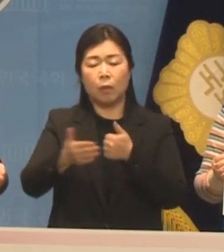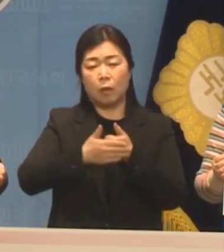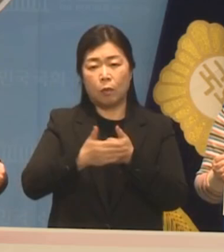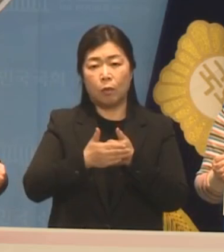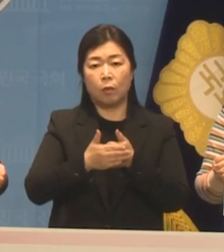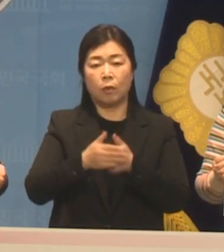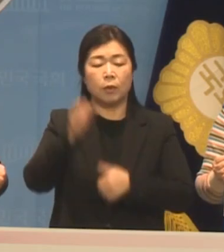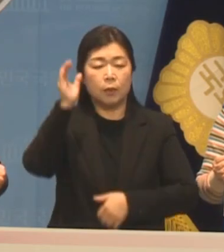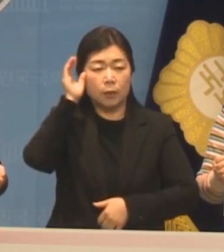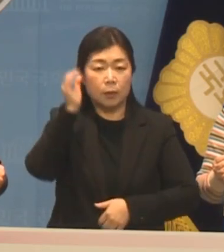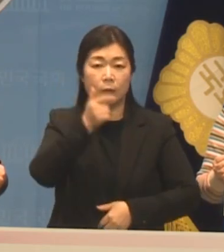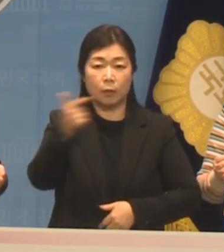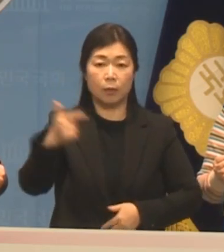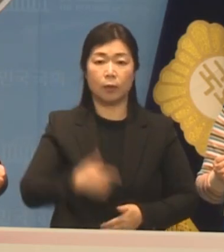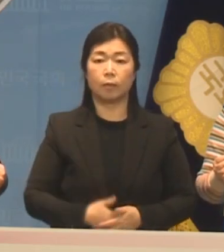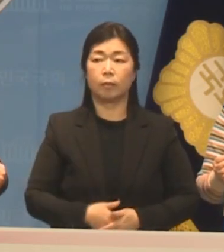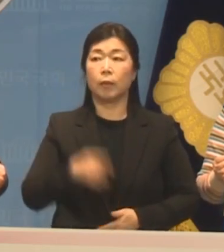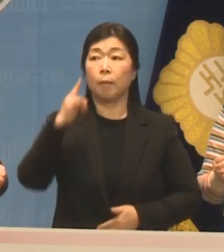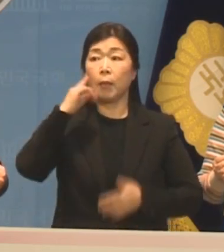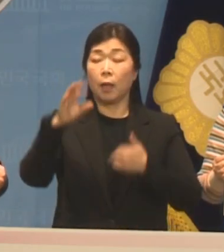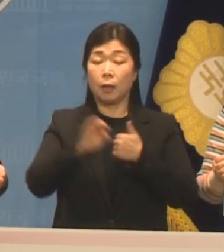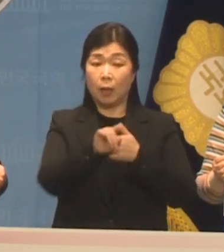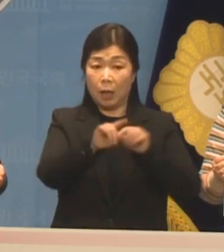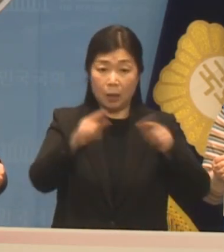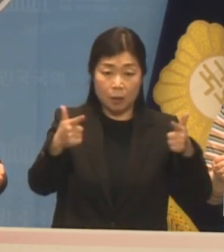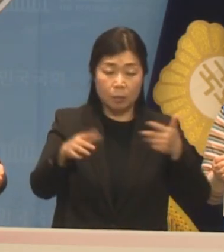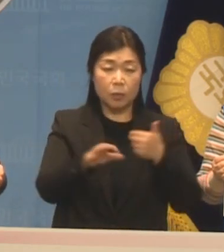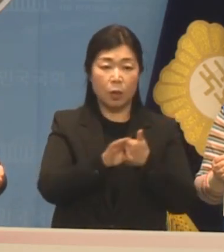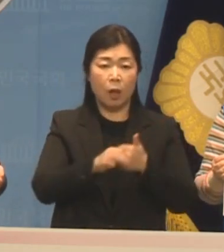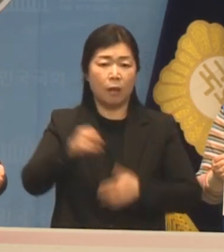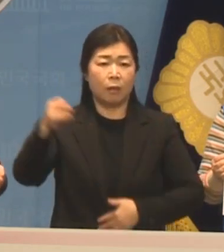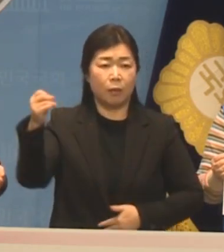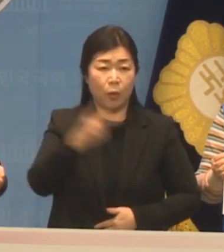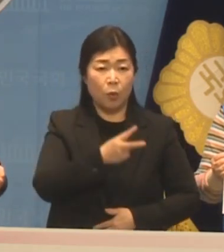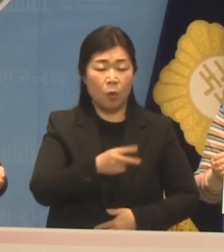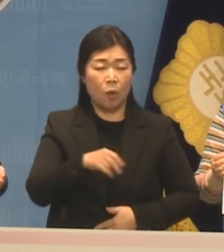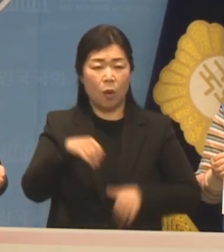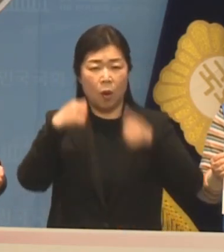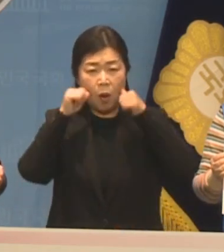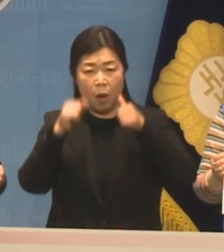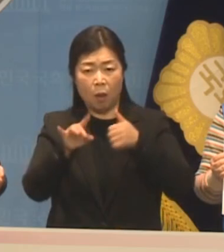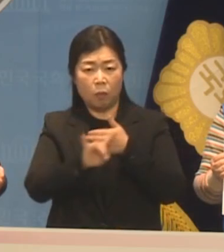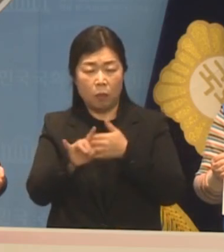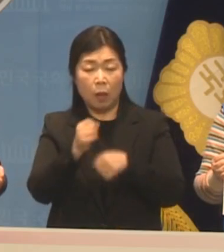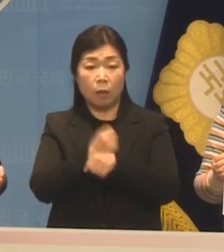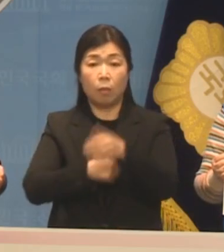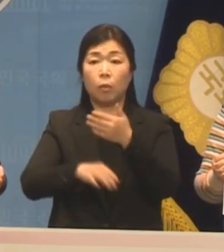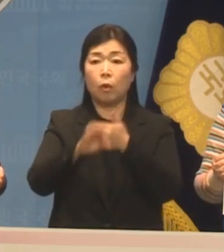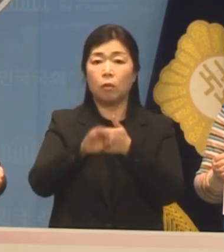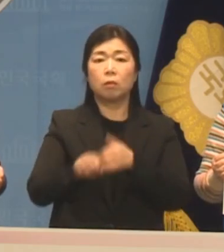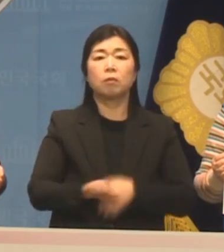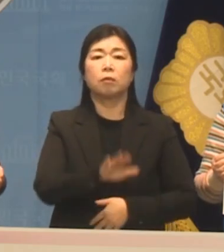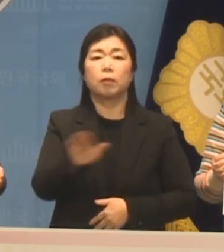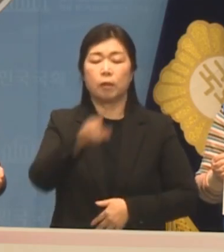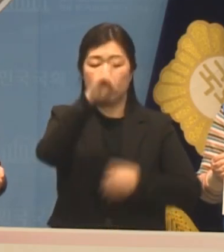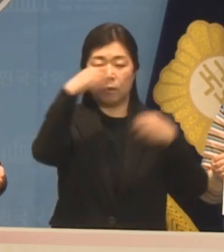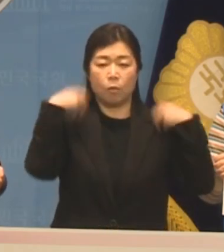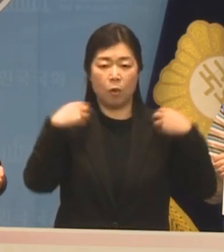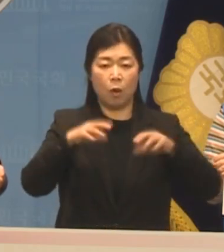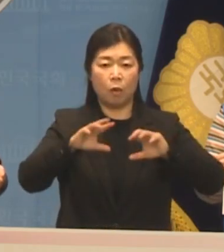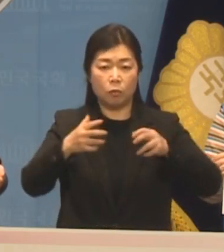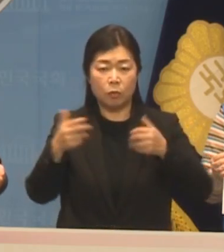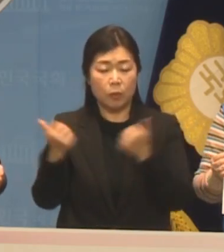주기를 기대합니다. 만약 그렇지 않고 또다시 기만한다면 우리는 정부와